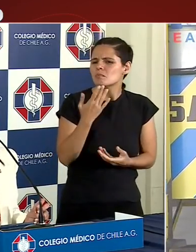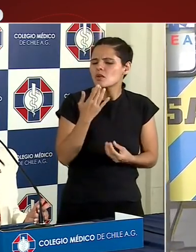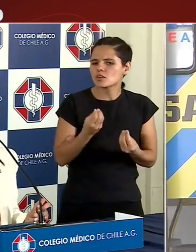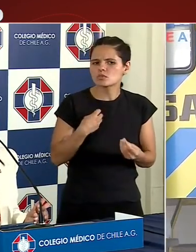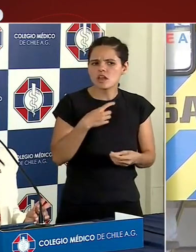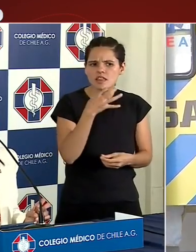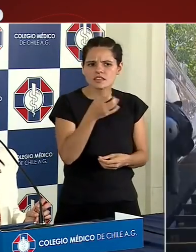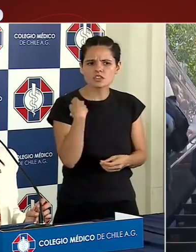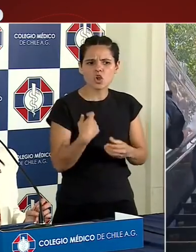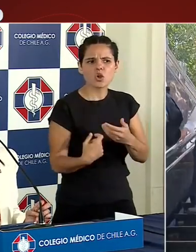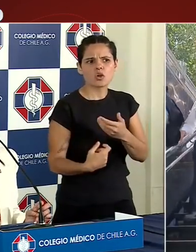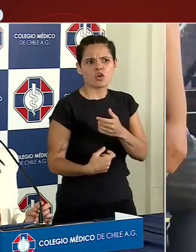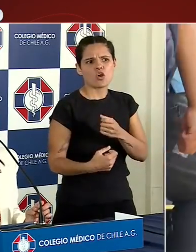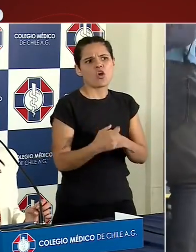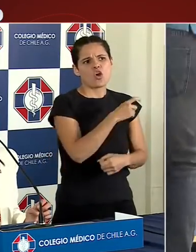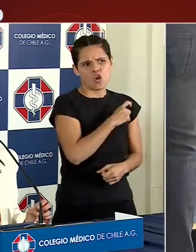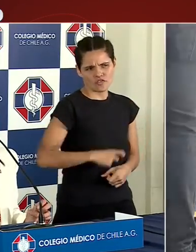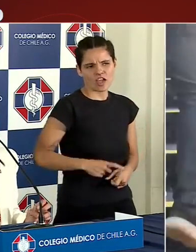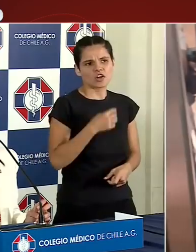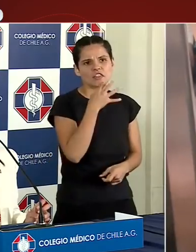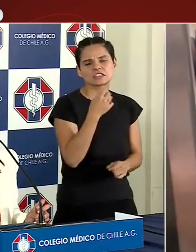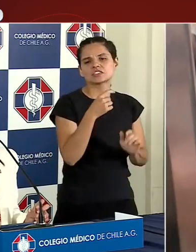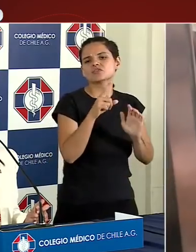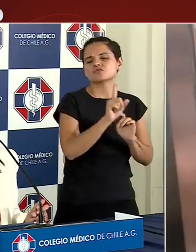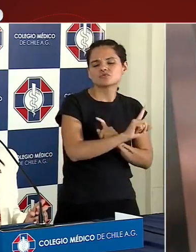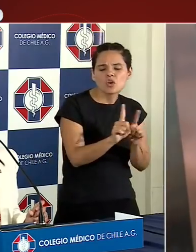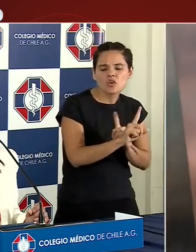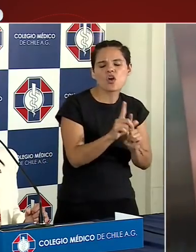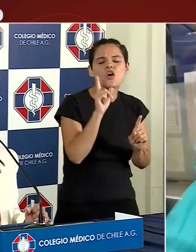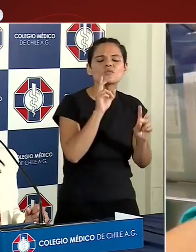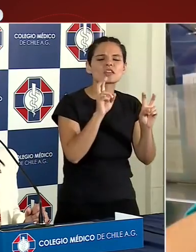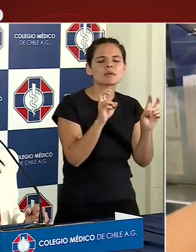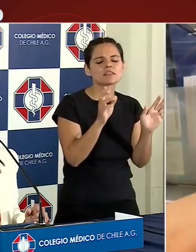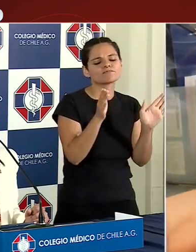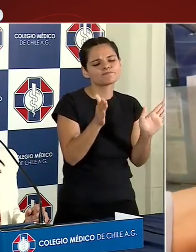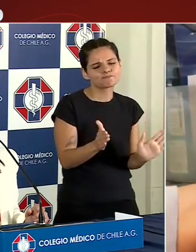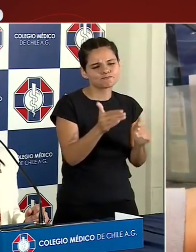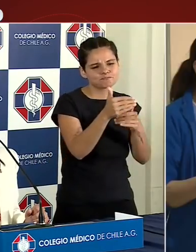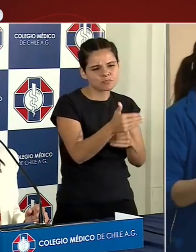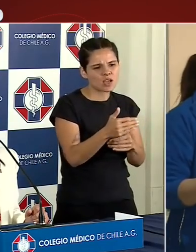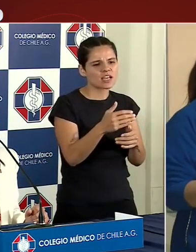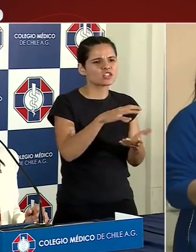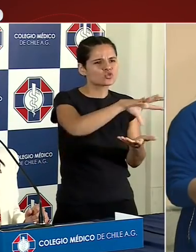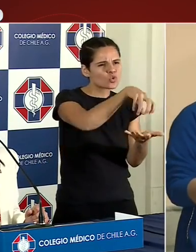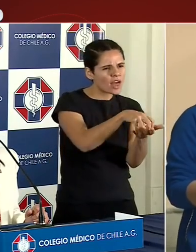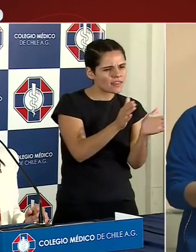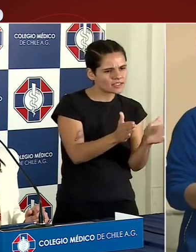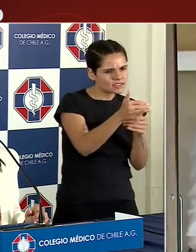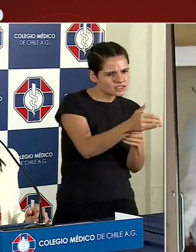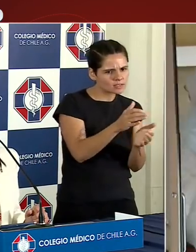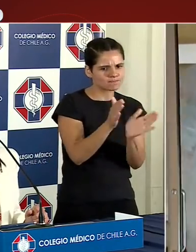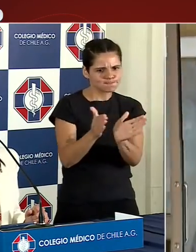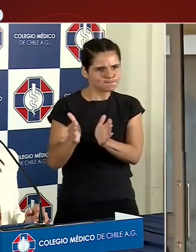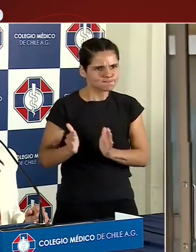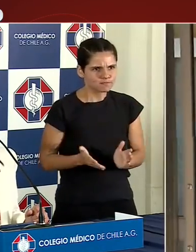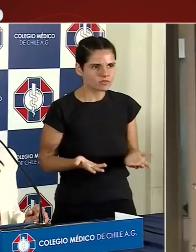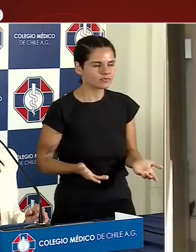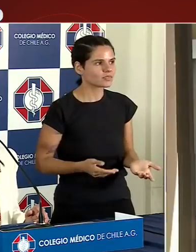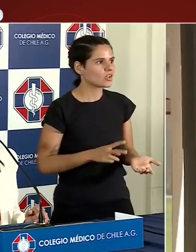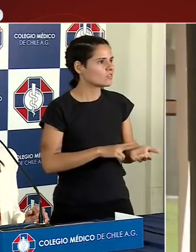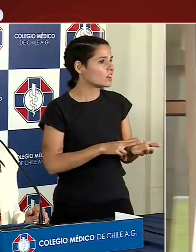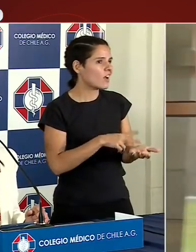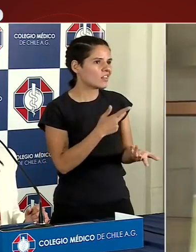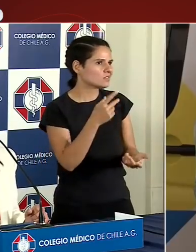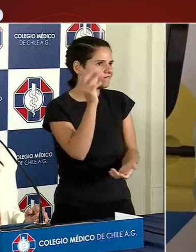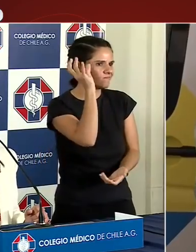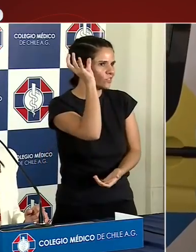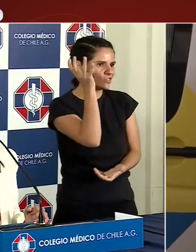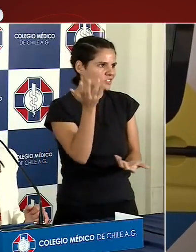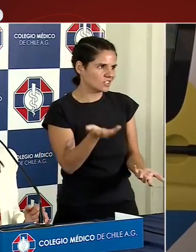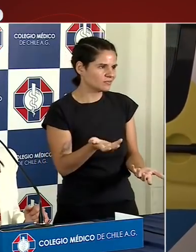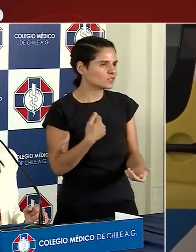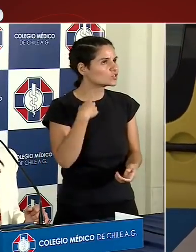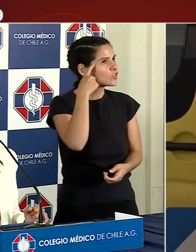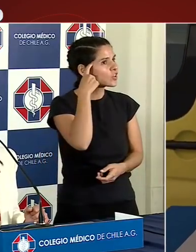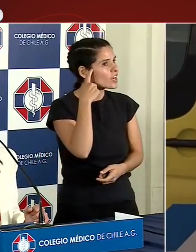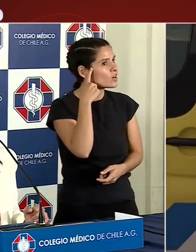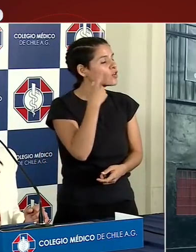el